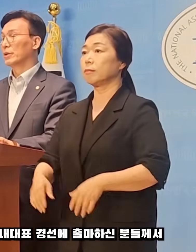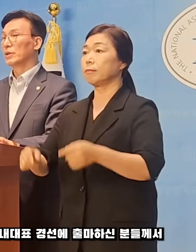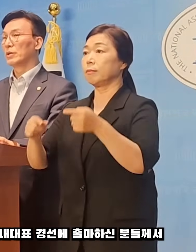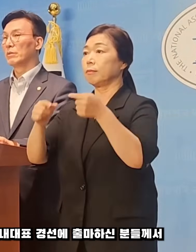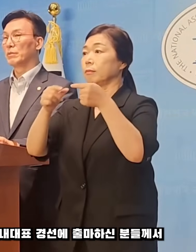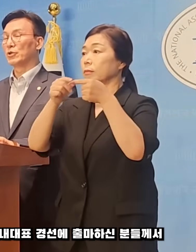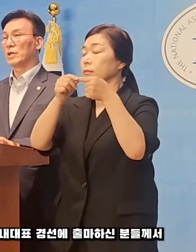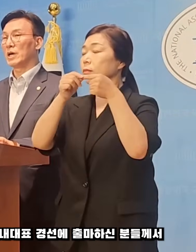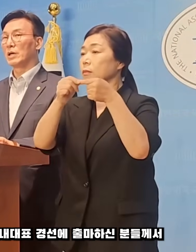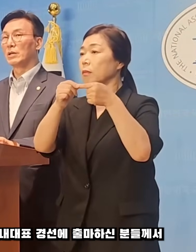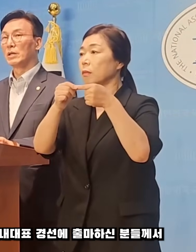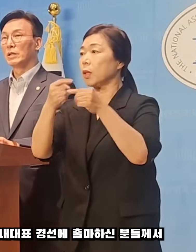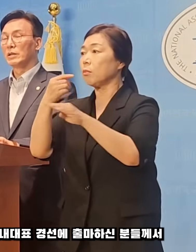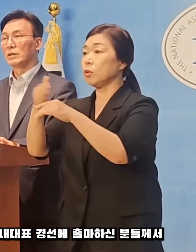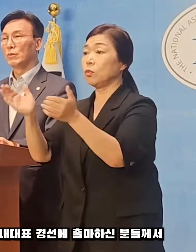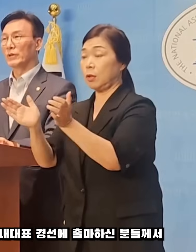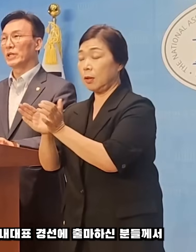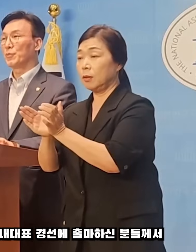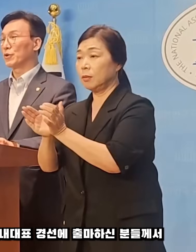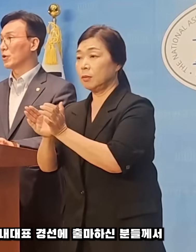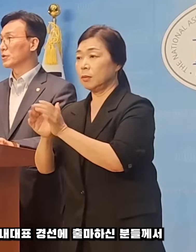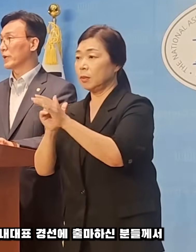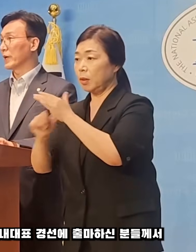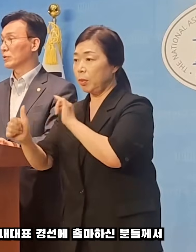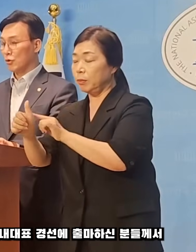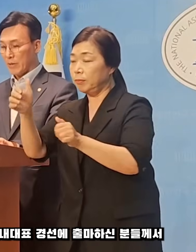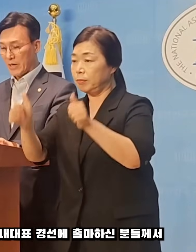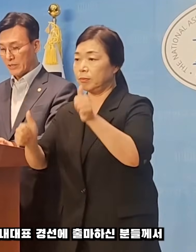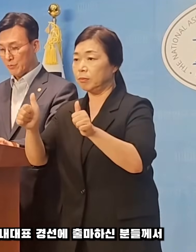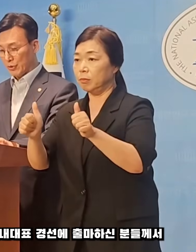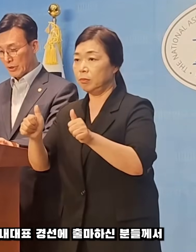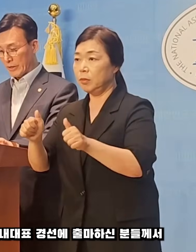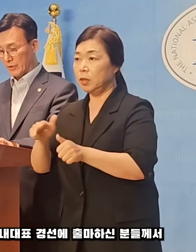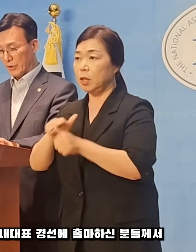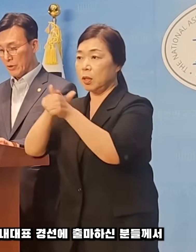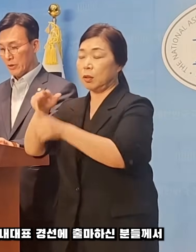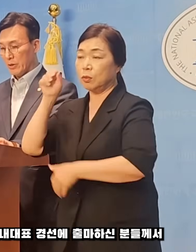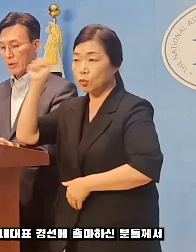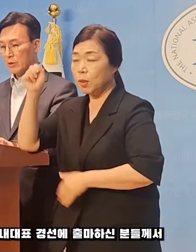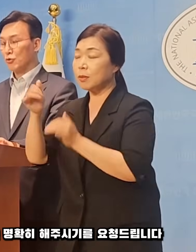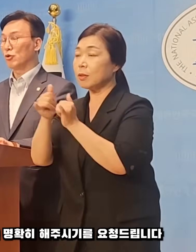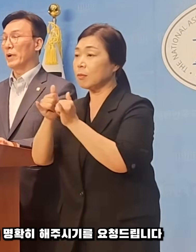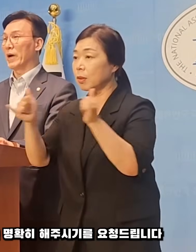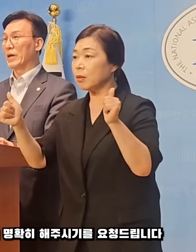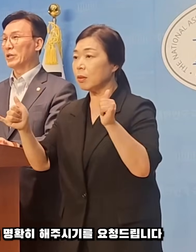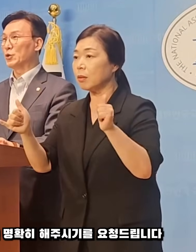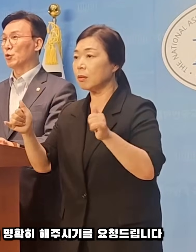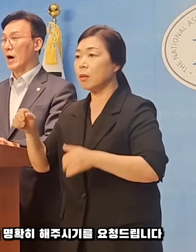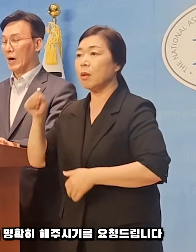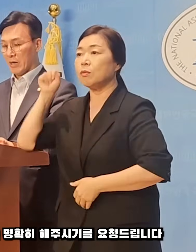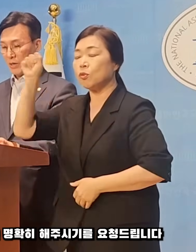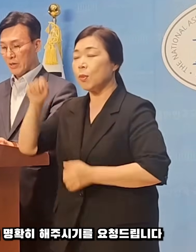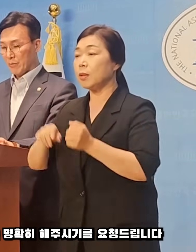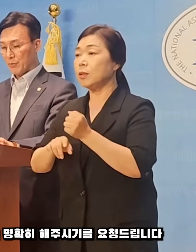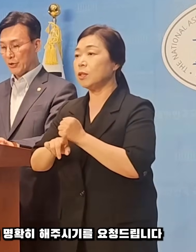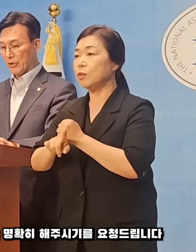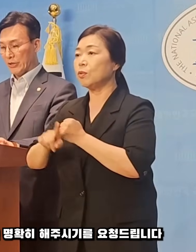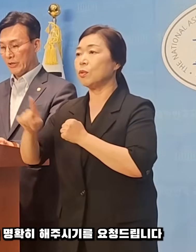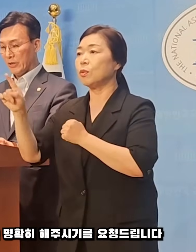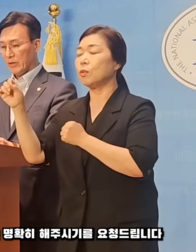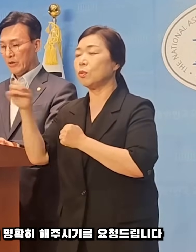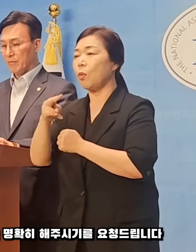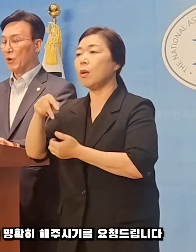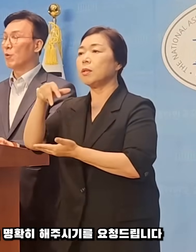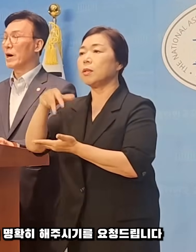첫째로는 민주당 원내대표 경선에 출마하신 분들께서 출마의 이유와